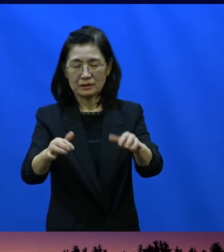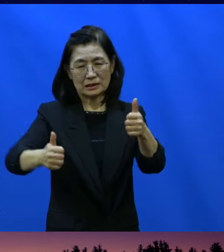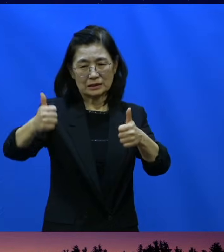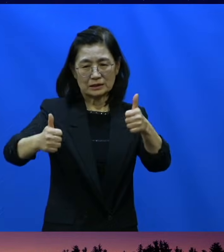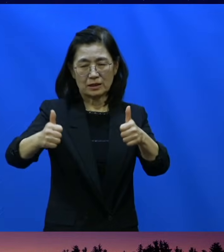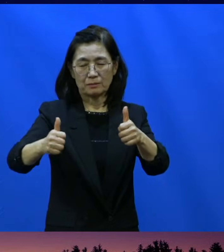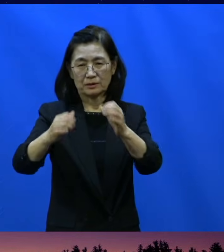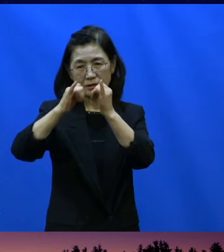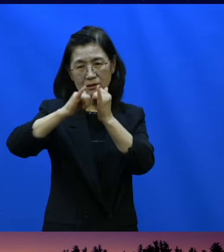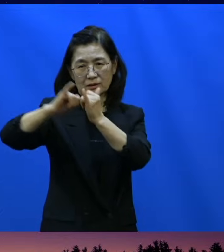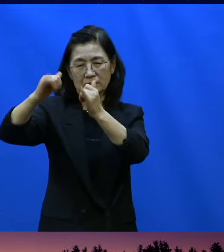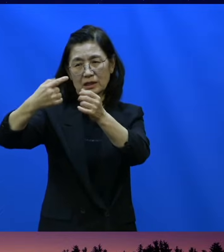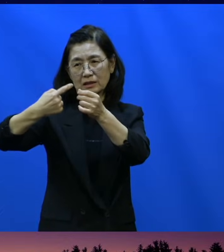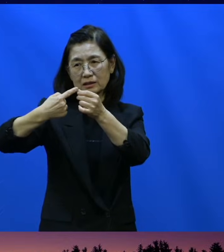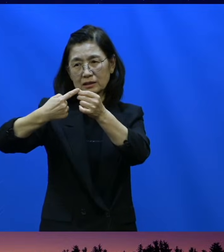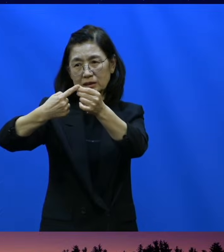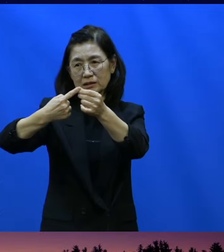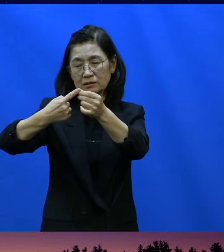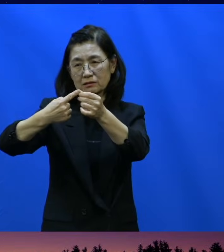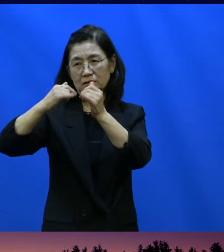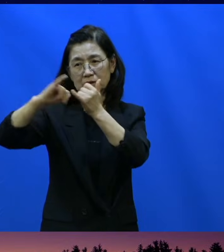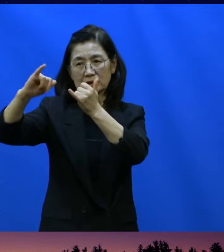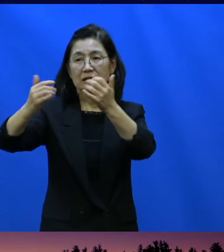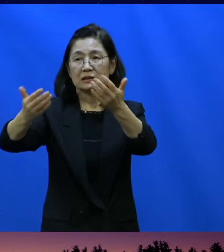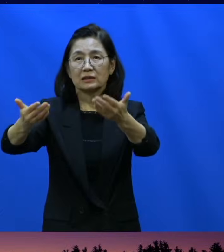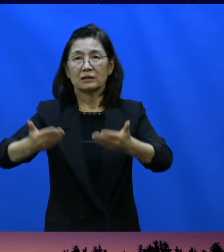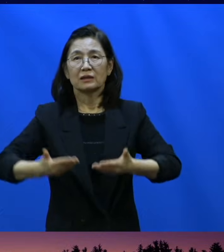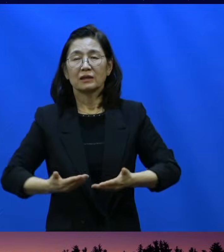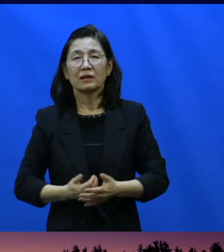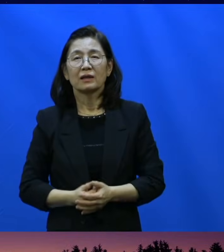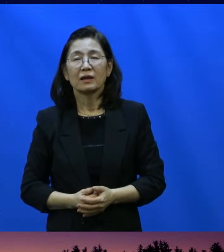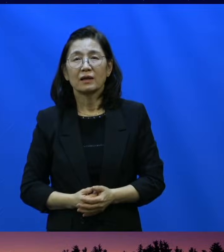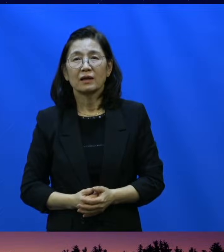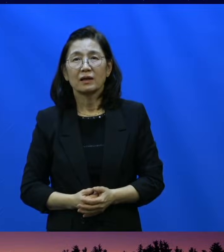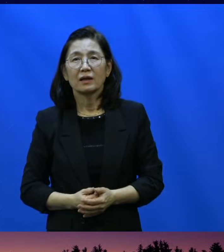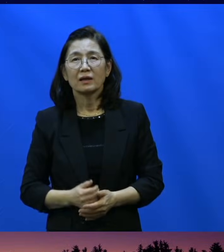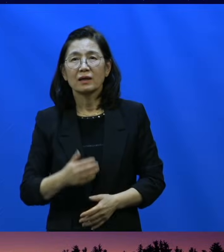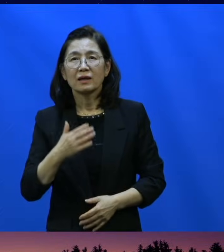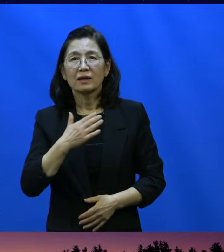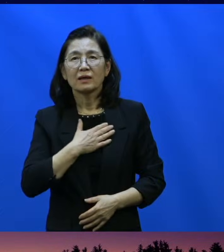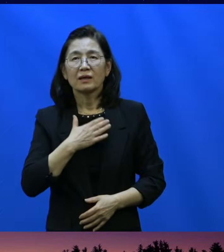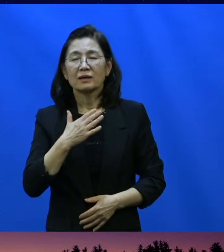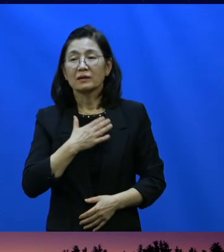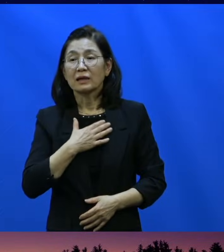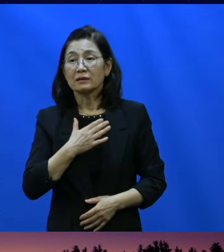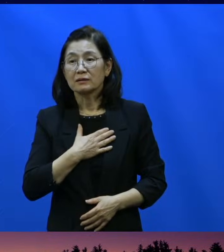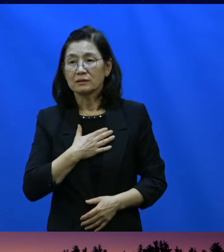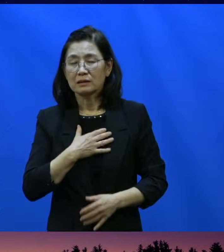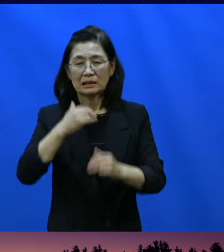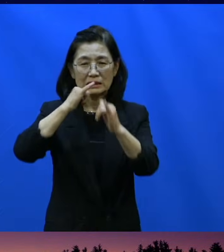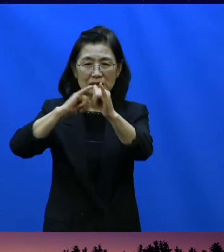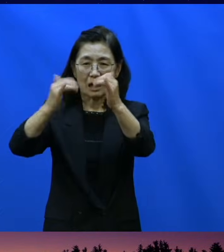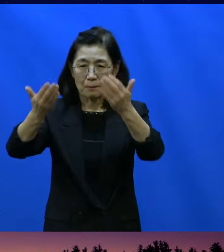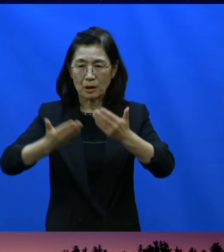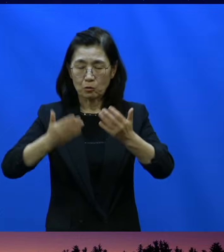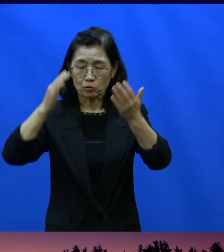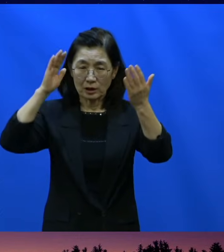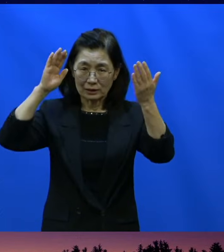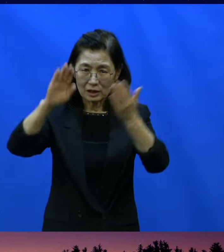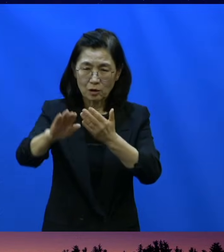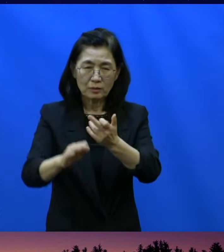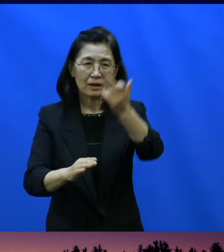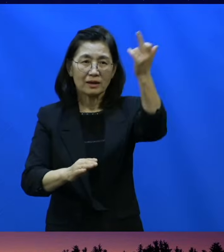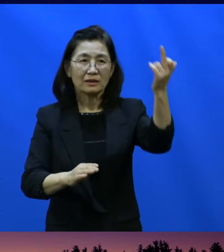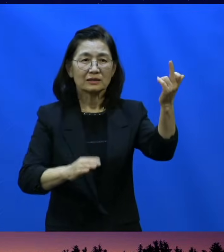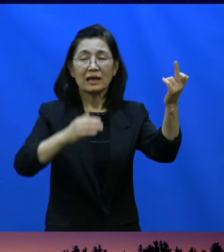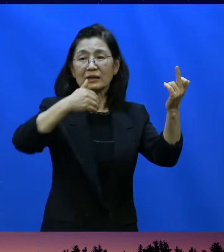상을 받고도 그 인터뷰할 때 그래요. 나는 산에 가서 하루 종일 계속 피아노만 치고 싶다 그래요. 그 뭐예요?